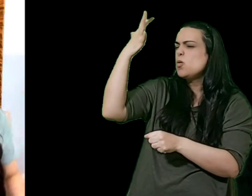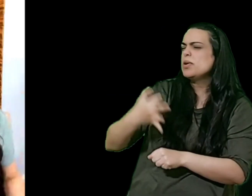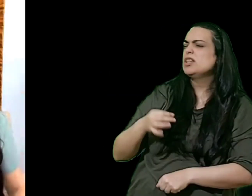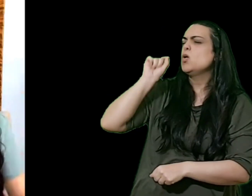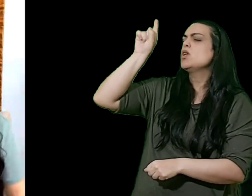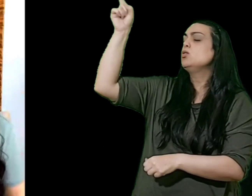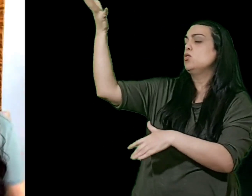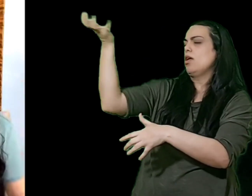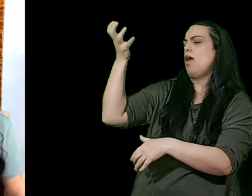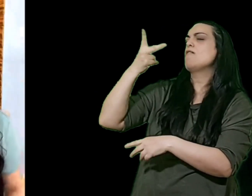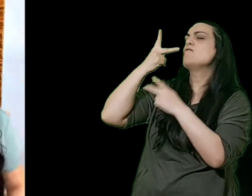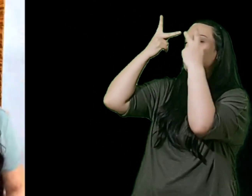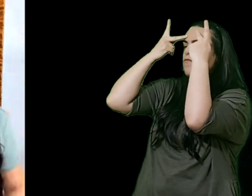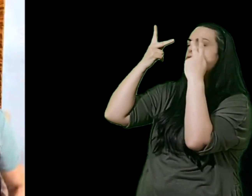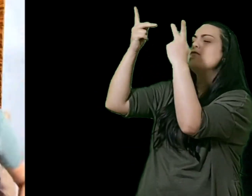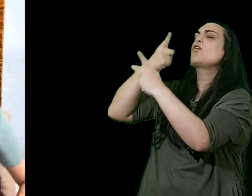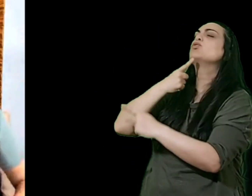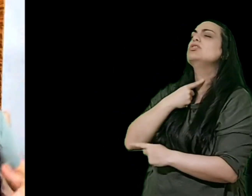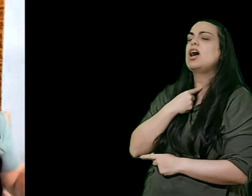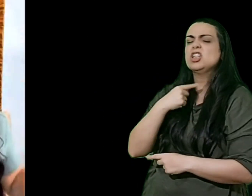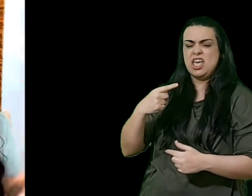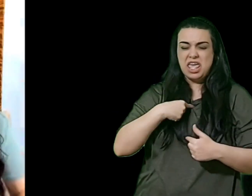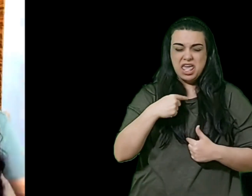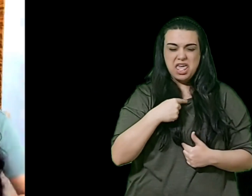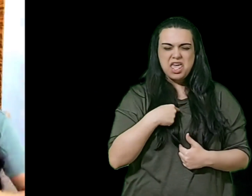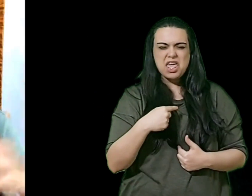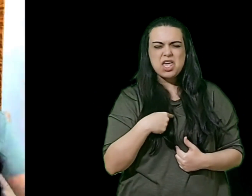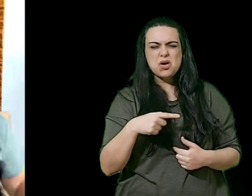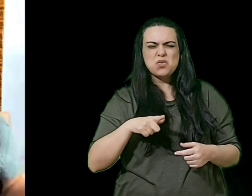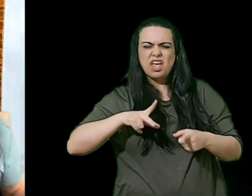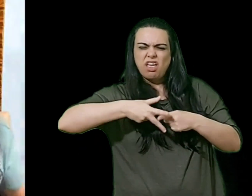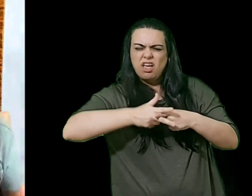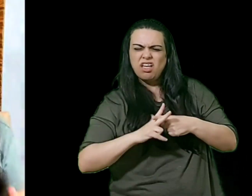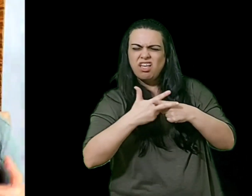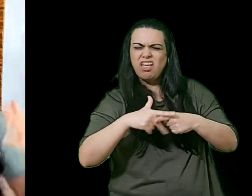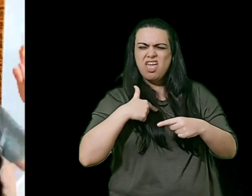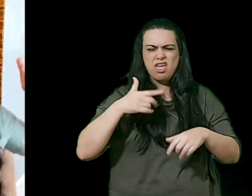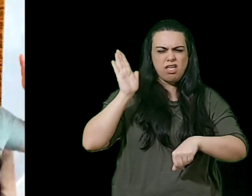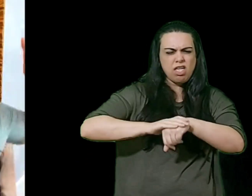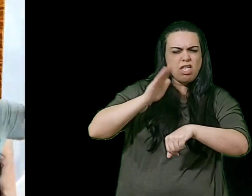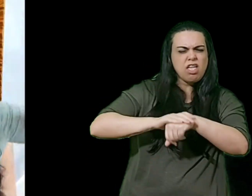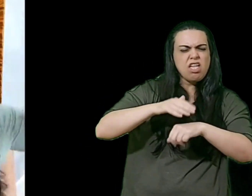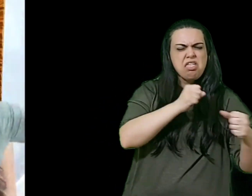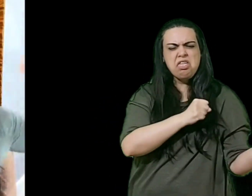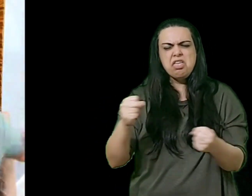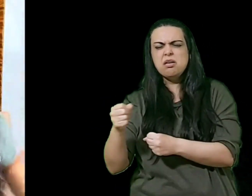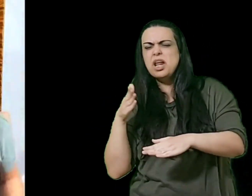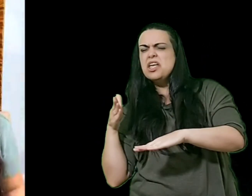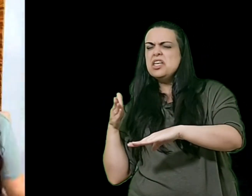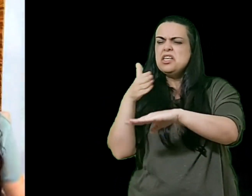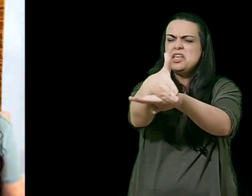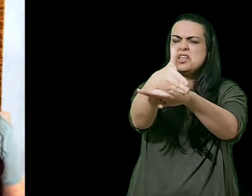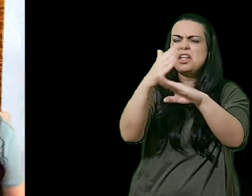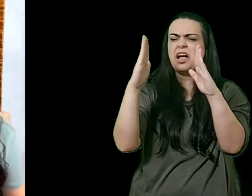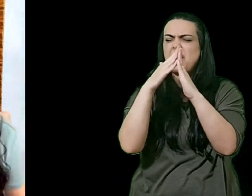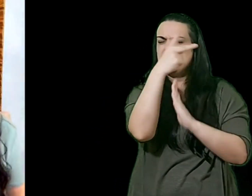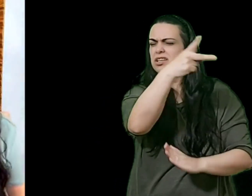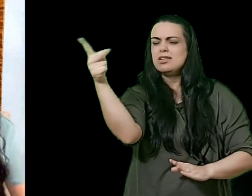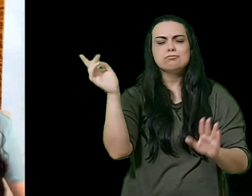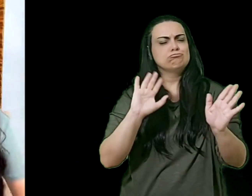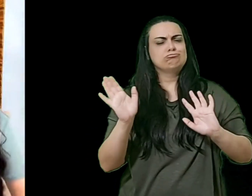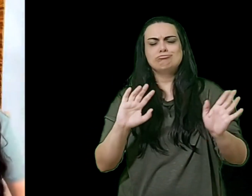Deus, eu não tenho de mim mesma ferramentas extremamente técnicas para que eu possa entrar na casa dessas pessoas